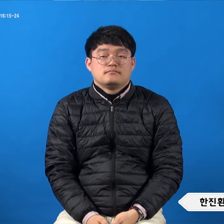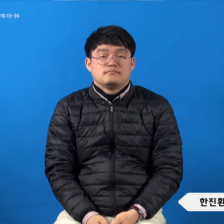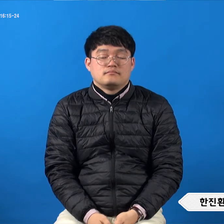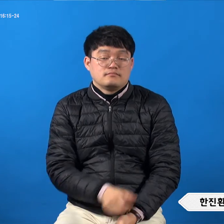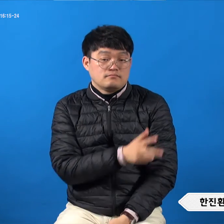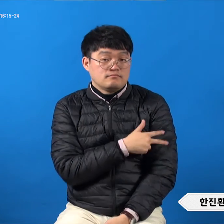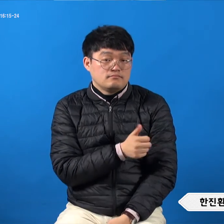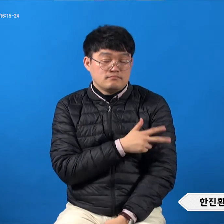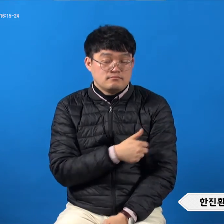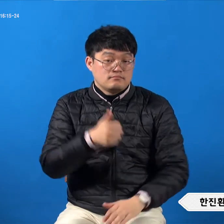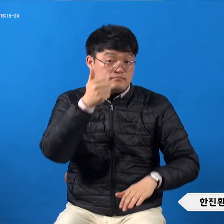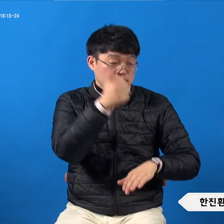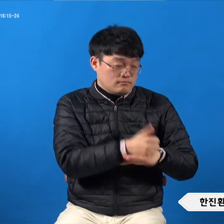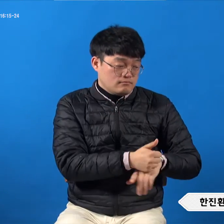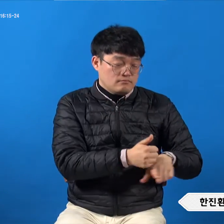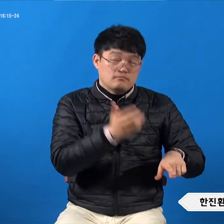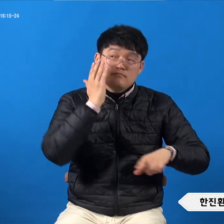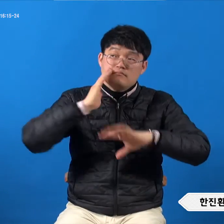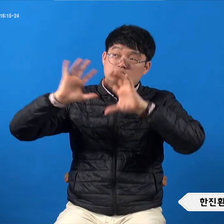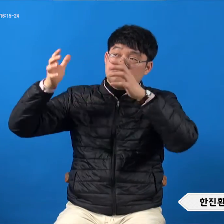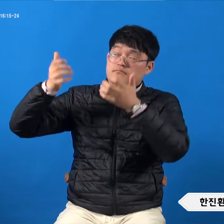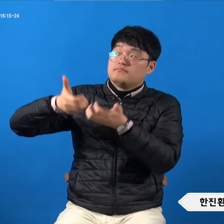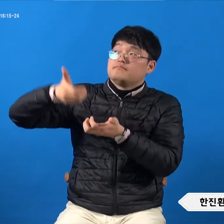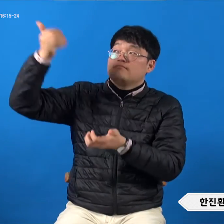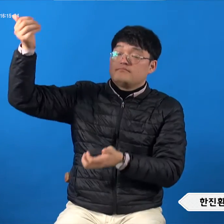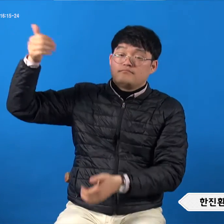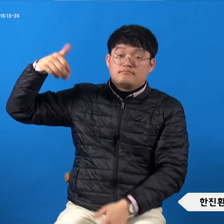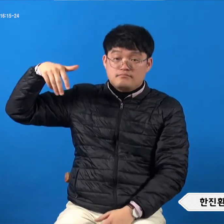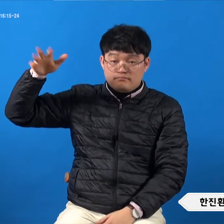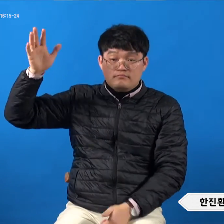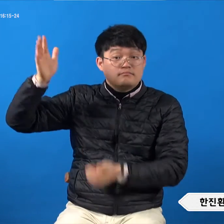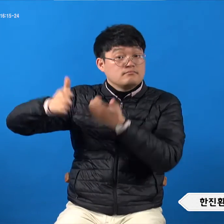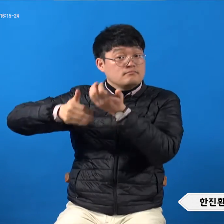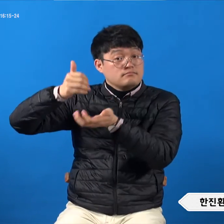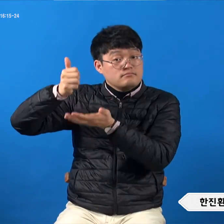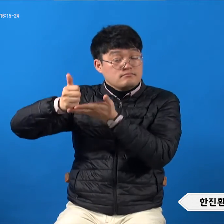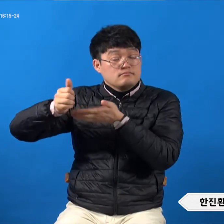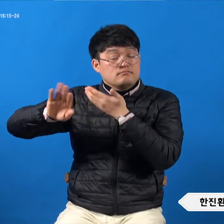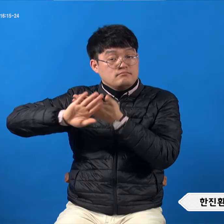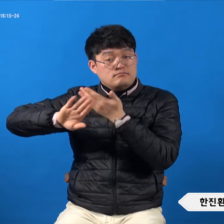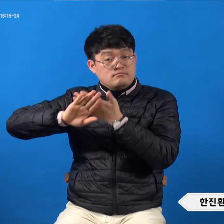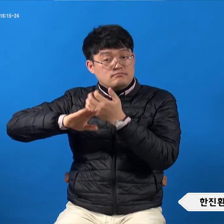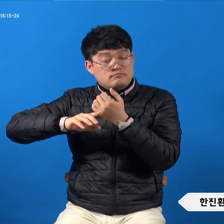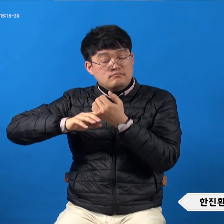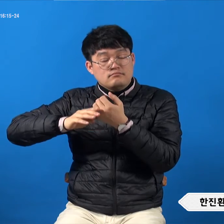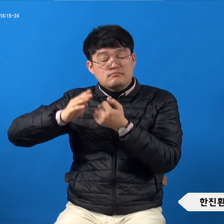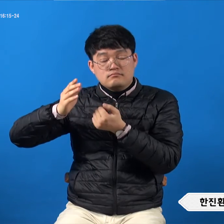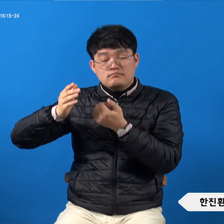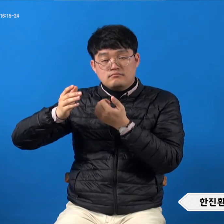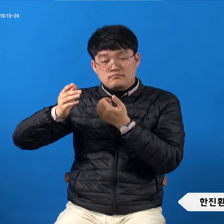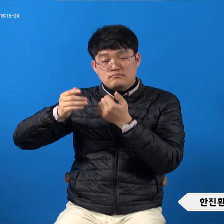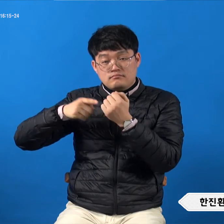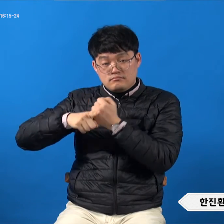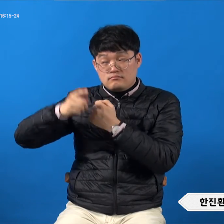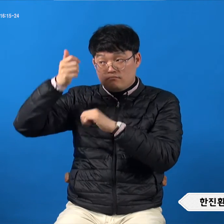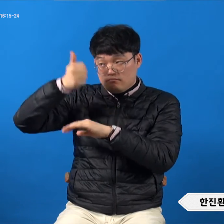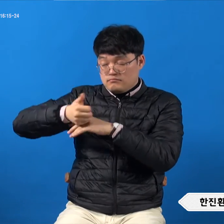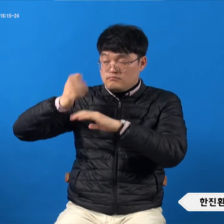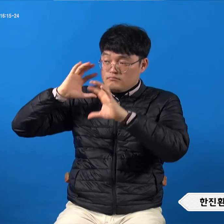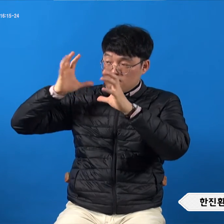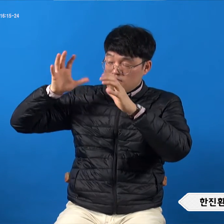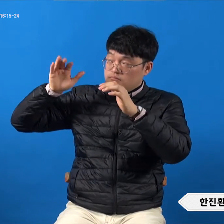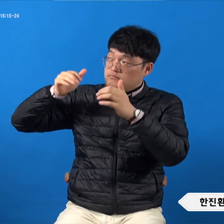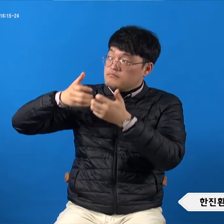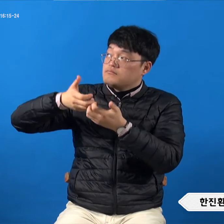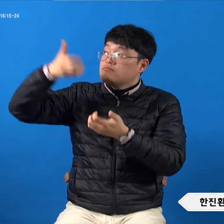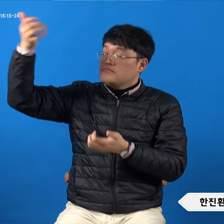그 지사님은 결국은 천국에 가셨습니다. 하나님 다른 뜻이 계셔서 결국은 천국에 가셨지만은,